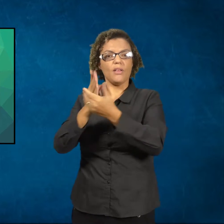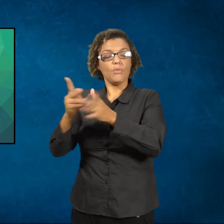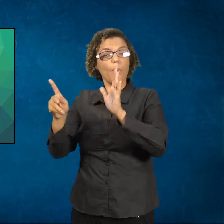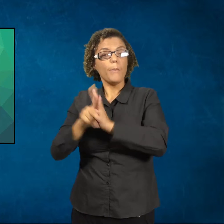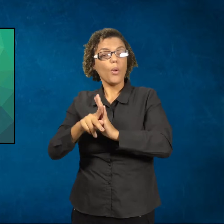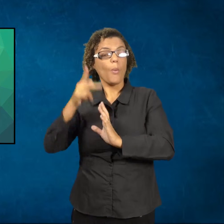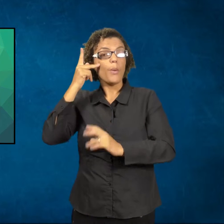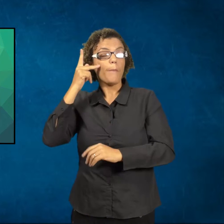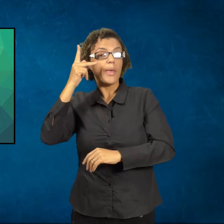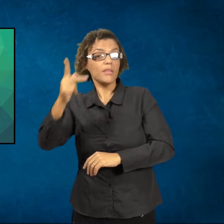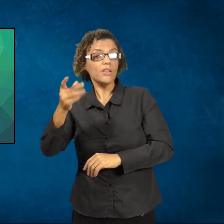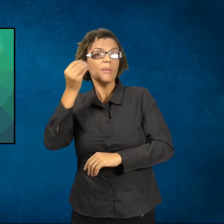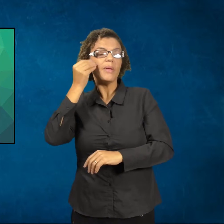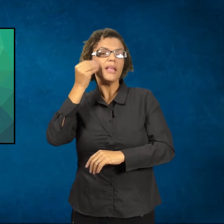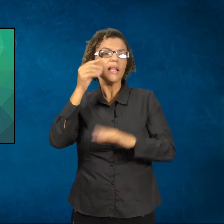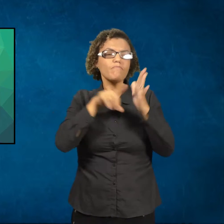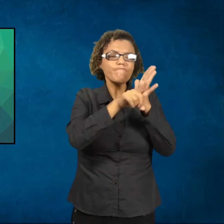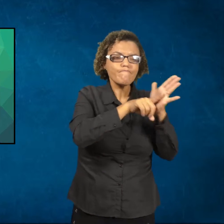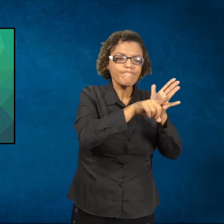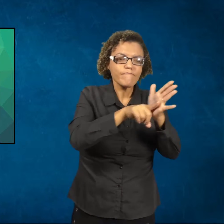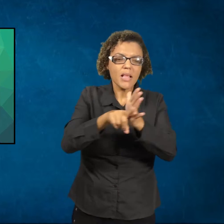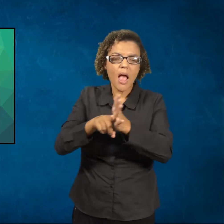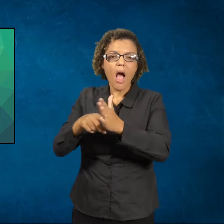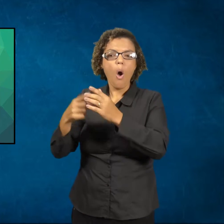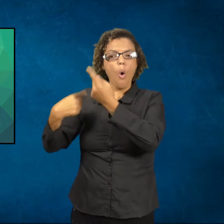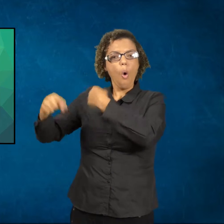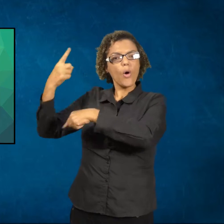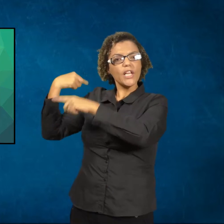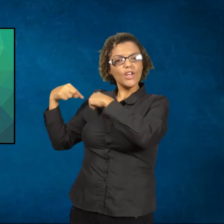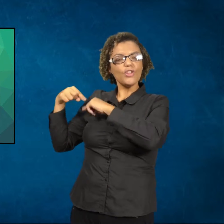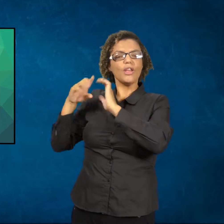do conceito de esquema, que em francês, né, a gente fala schème,